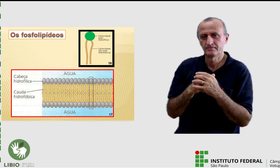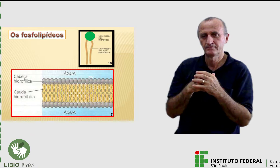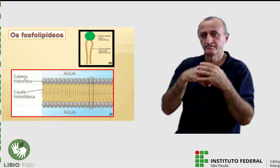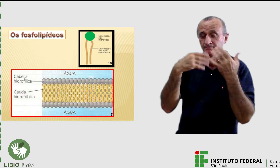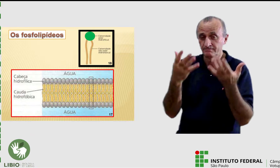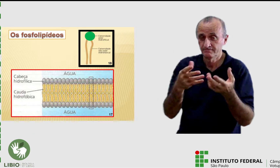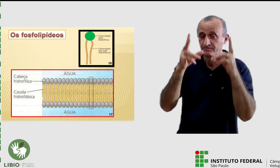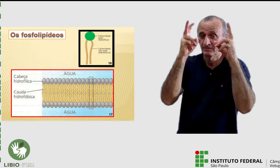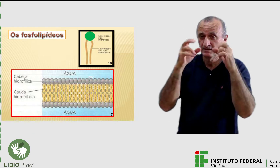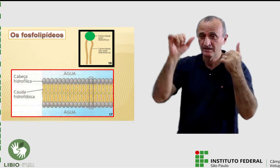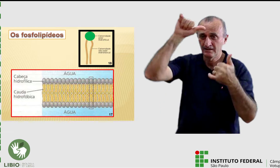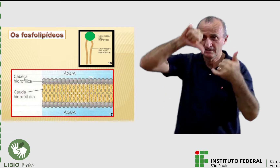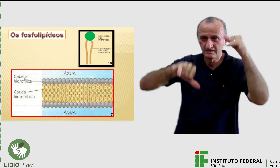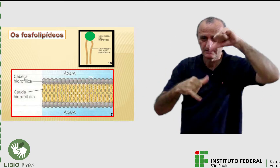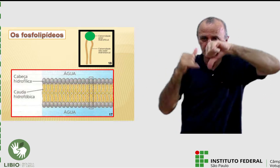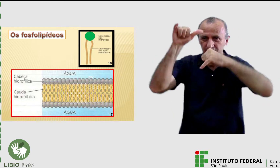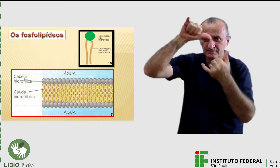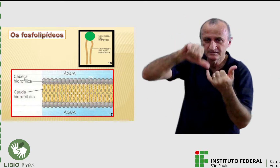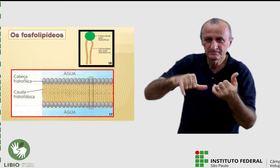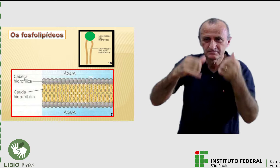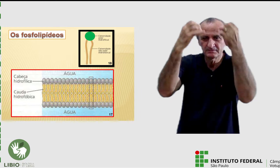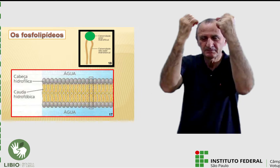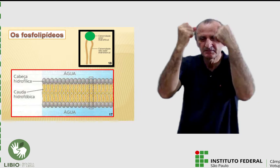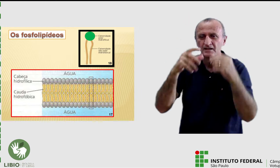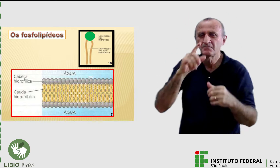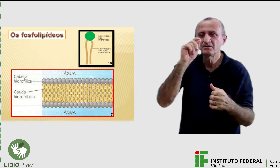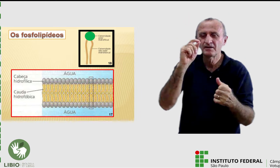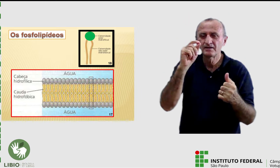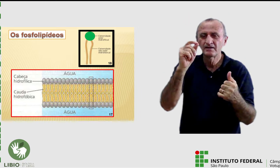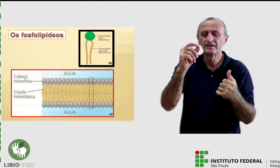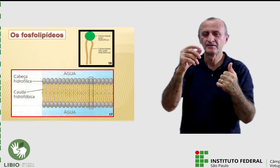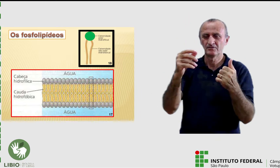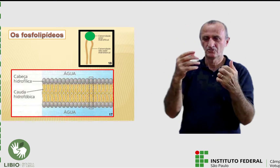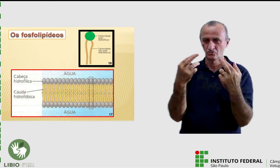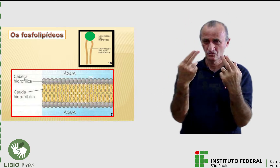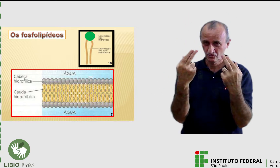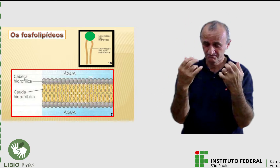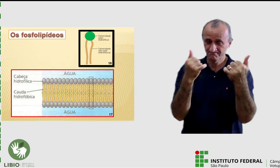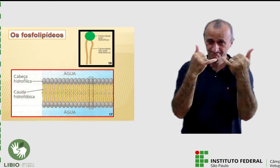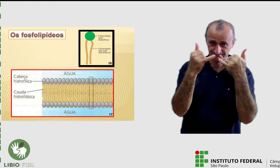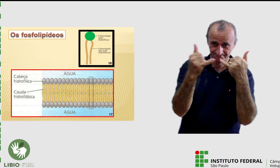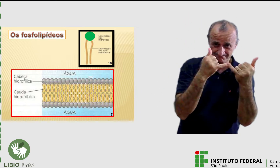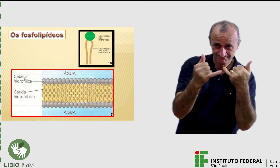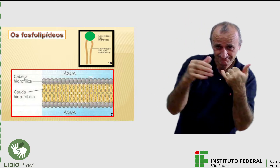Então, na química, dizemos que semelhante atrai semelhante.